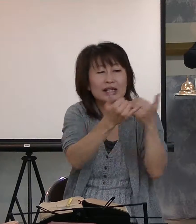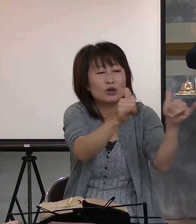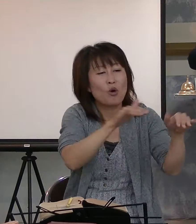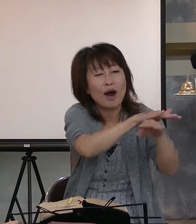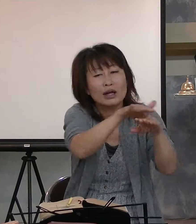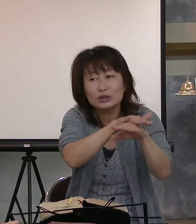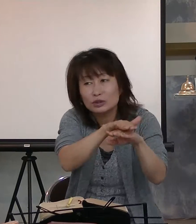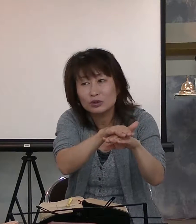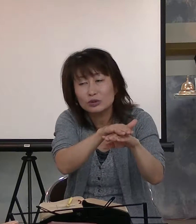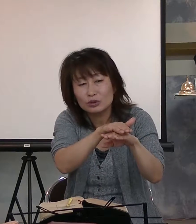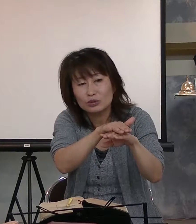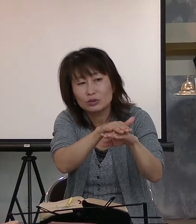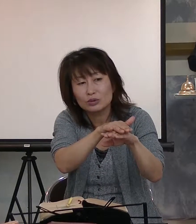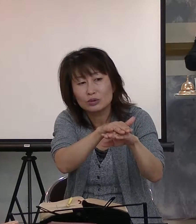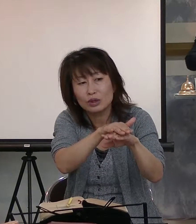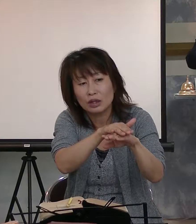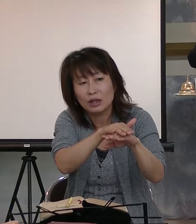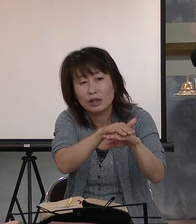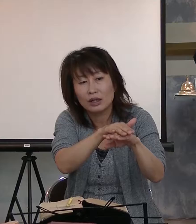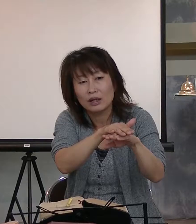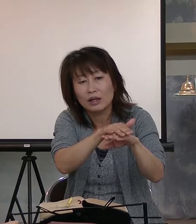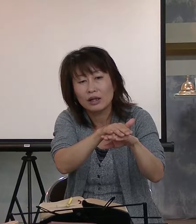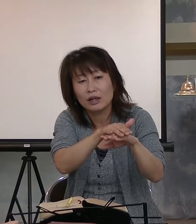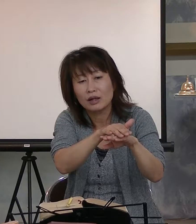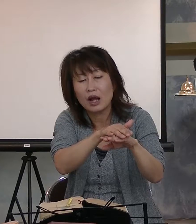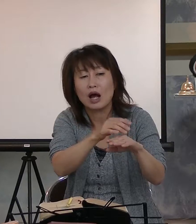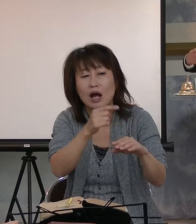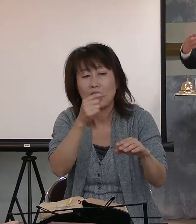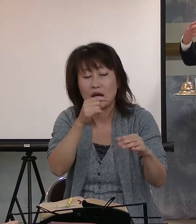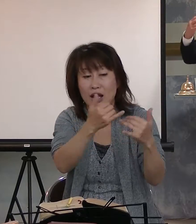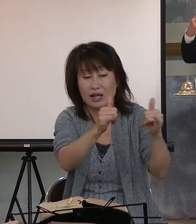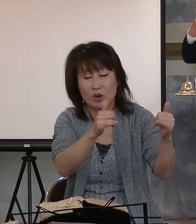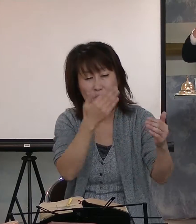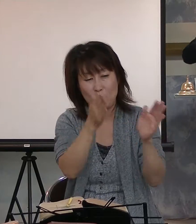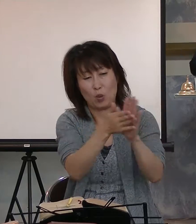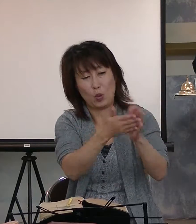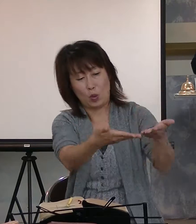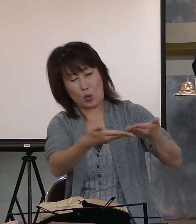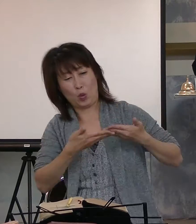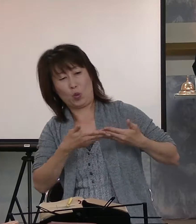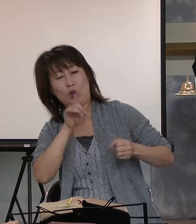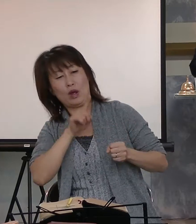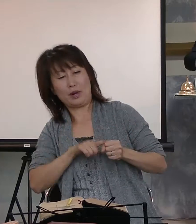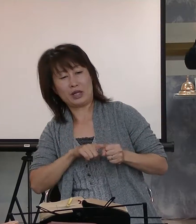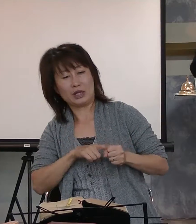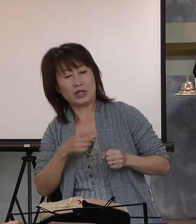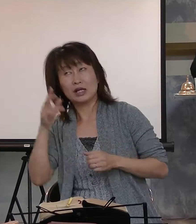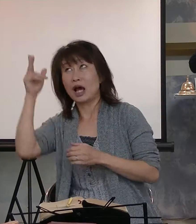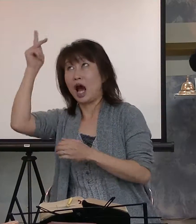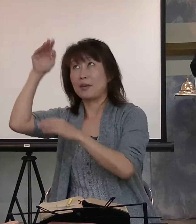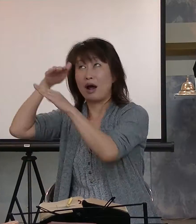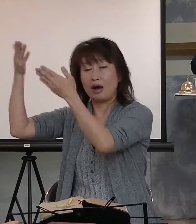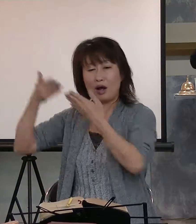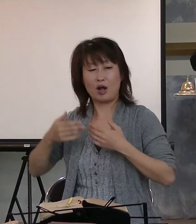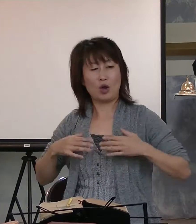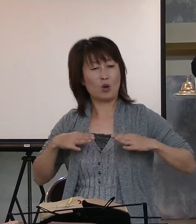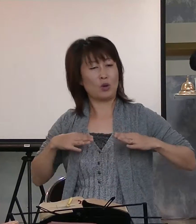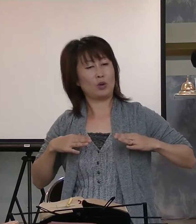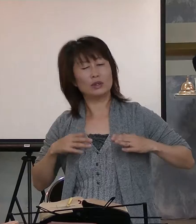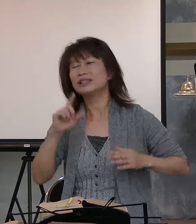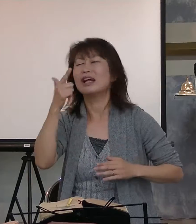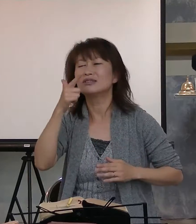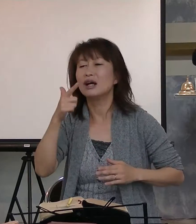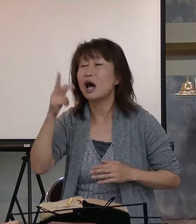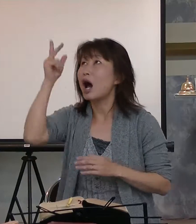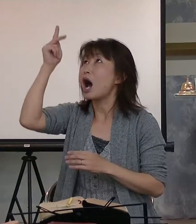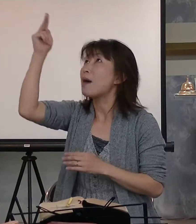彼らを利用する、彼らに偉くするために自分がそこを持っているんじゃなくて、自分がもらった神の